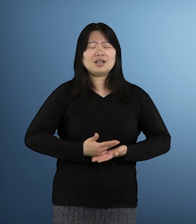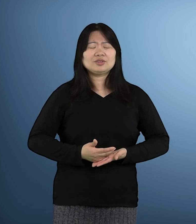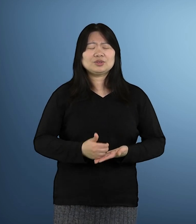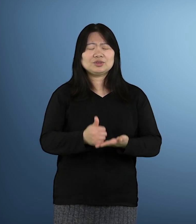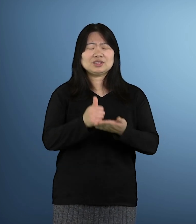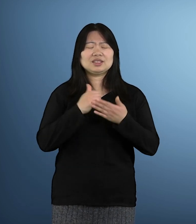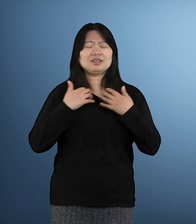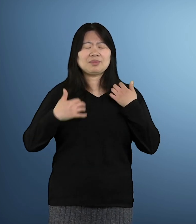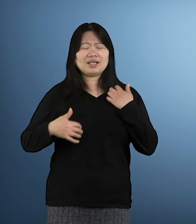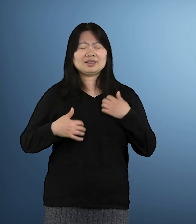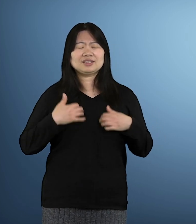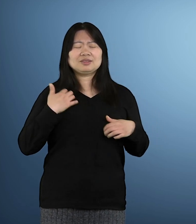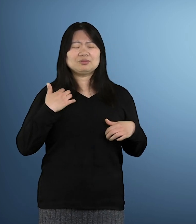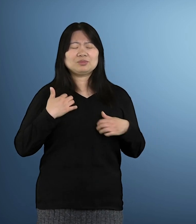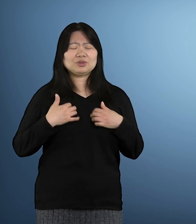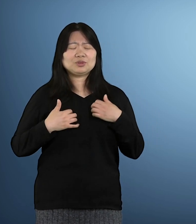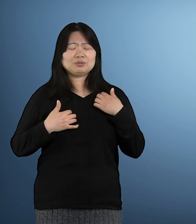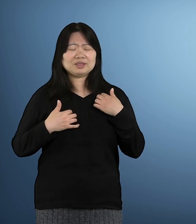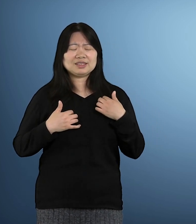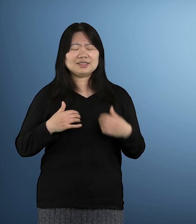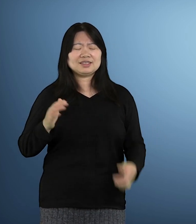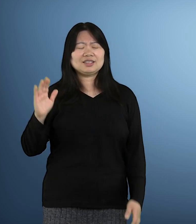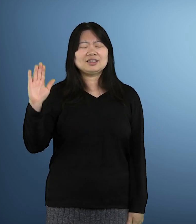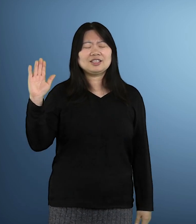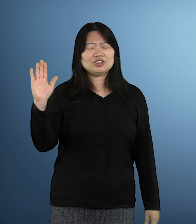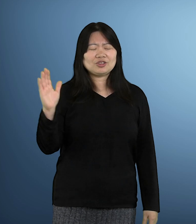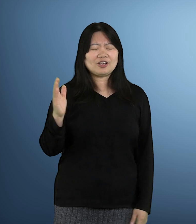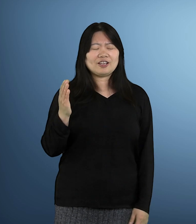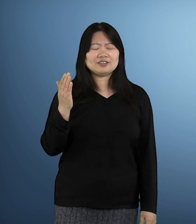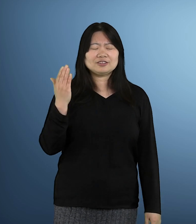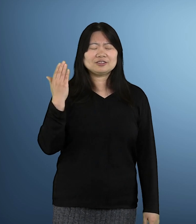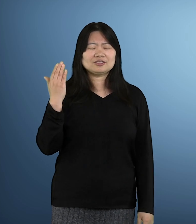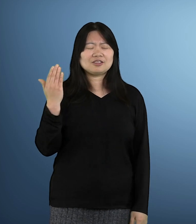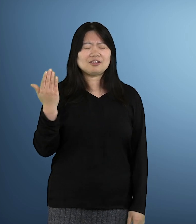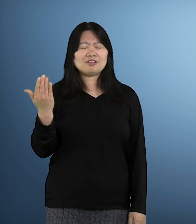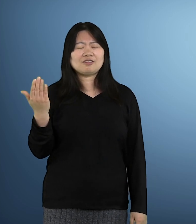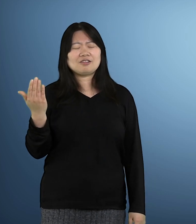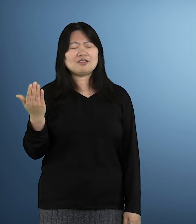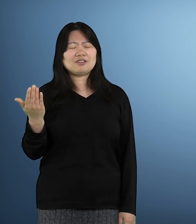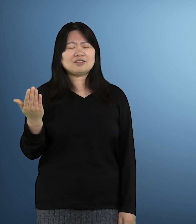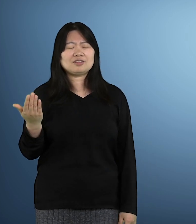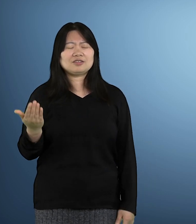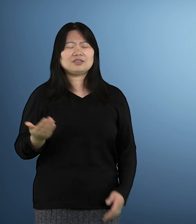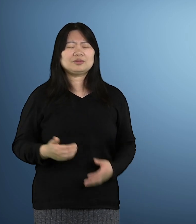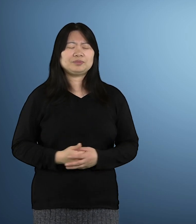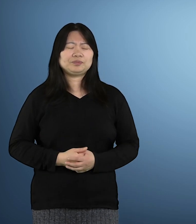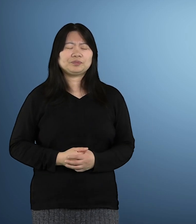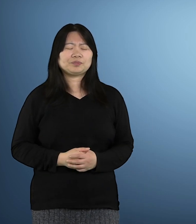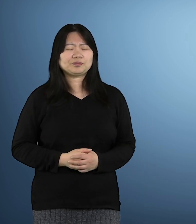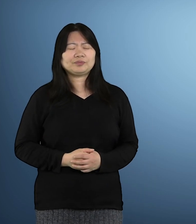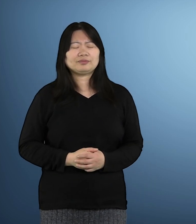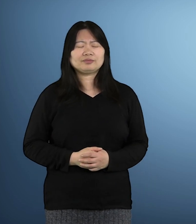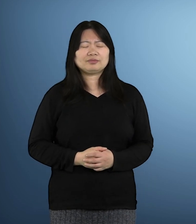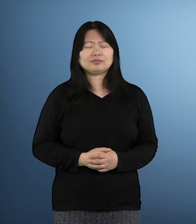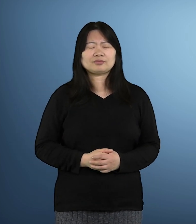가지 주님의 기쁨이 되는 것.